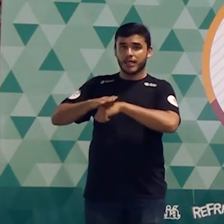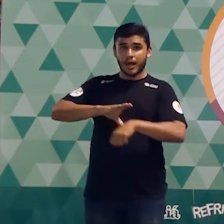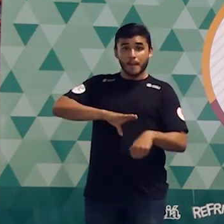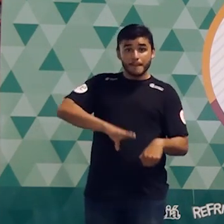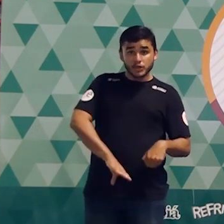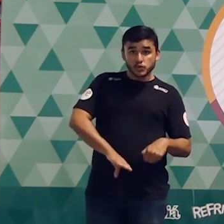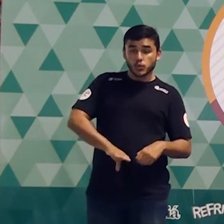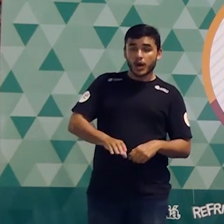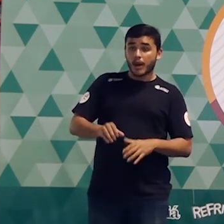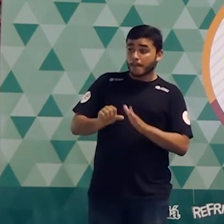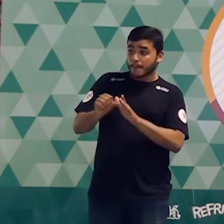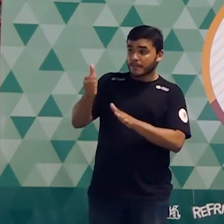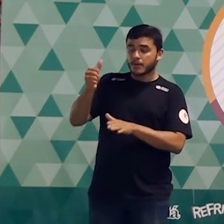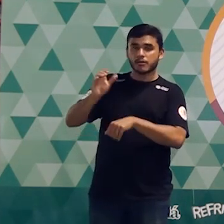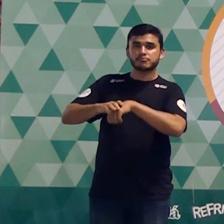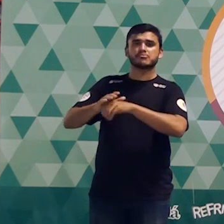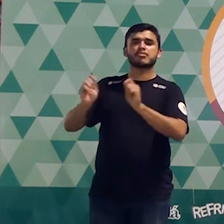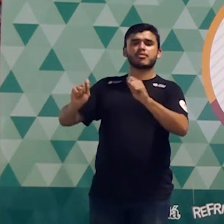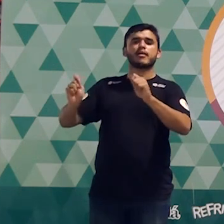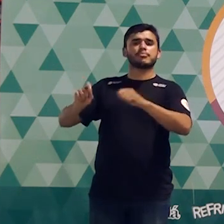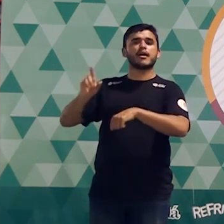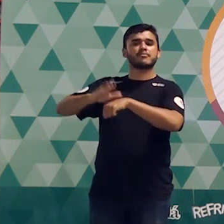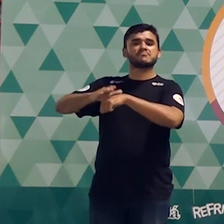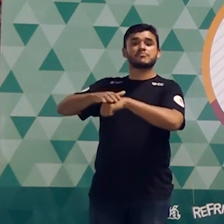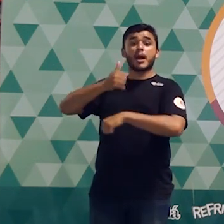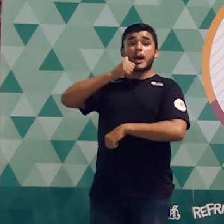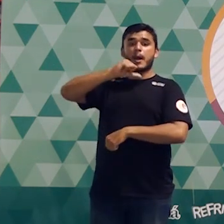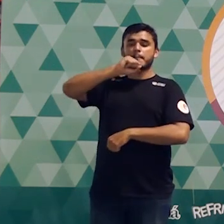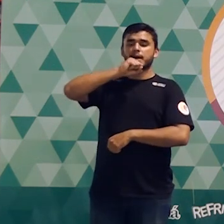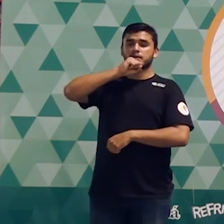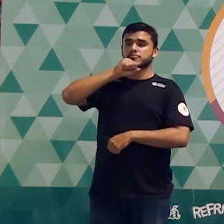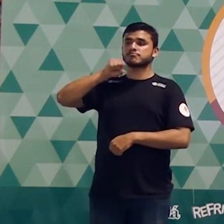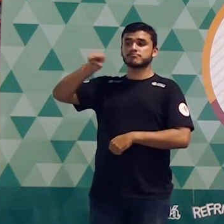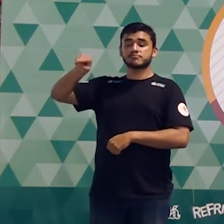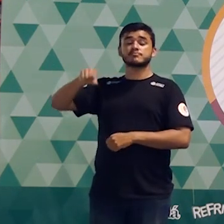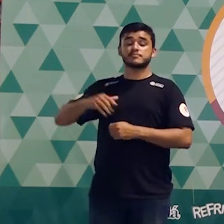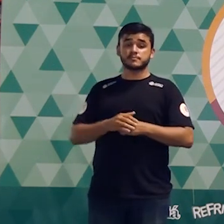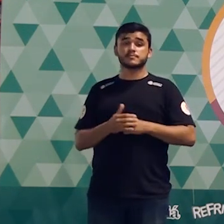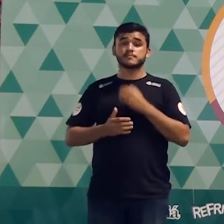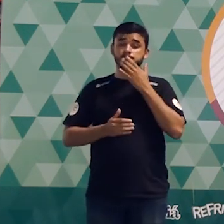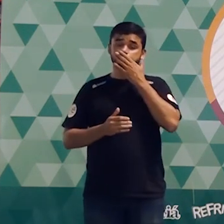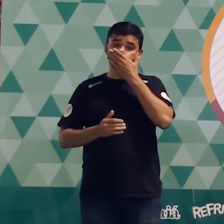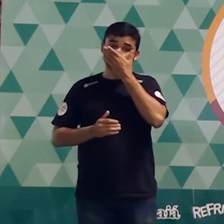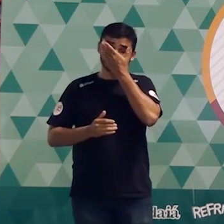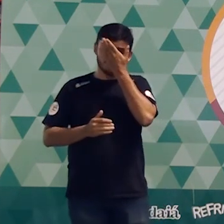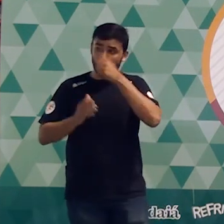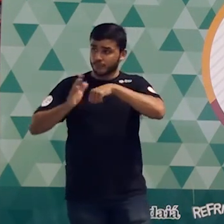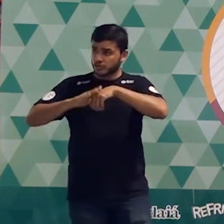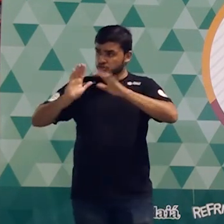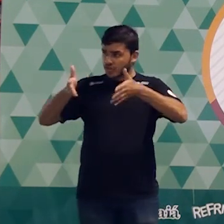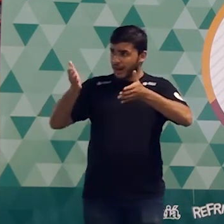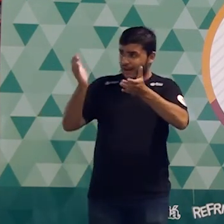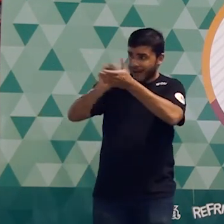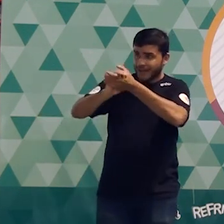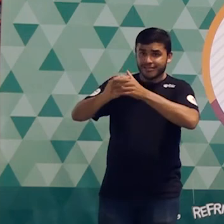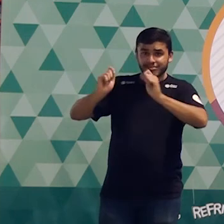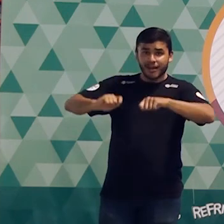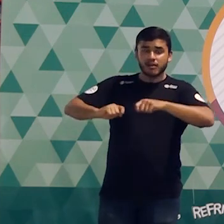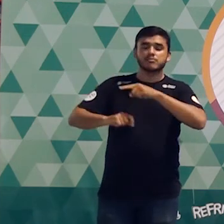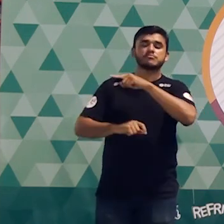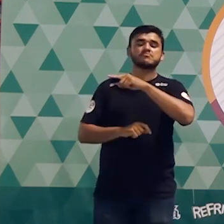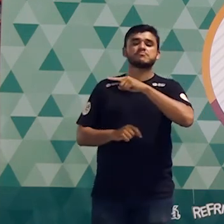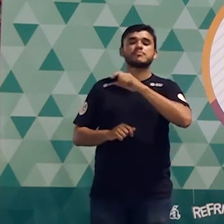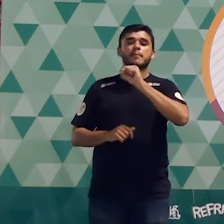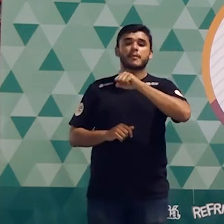menstruavam, elas eram consideradas prontas para ser mães. Professor, pelo amor de Deus, podiam ser mães, quer dizer, podiam casar exatamente. Por